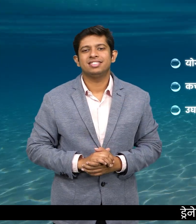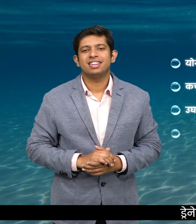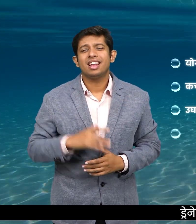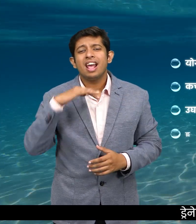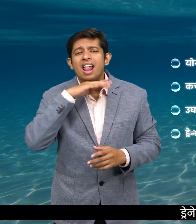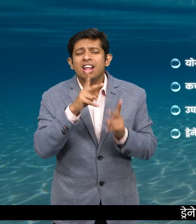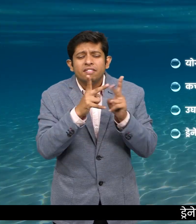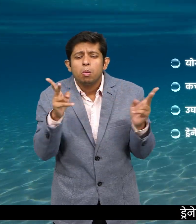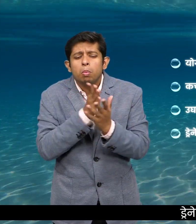ड्रेनेजचे प्रकार,